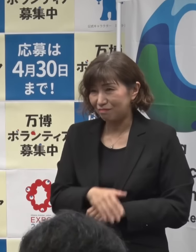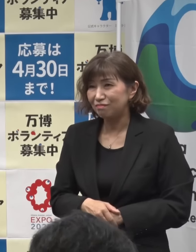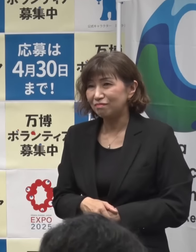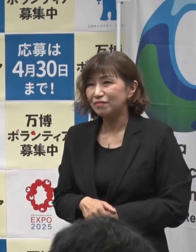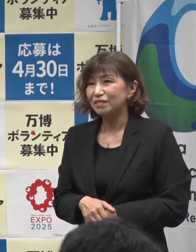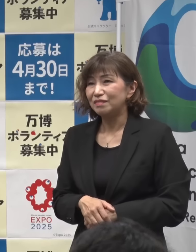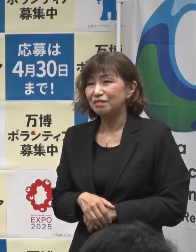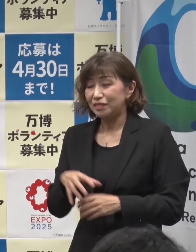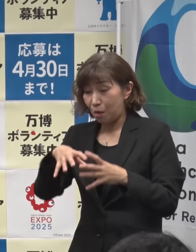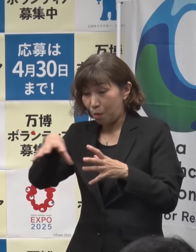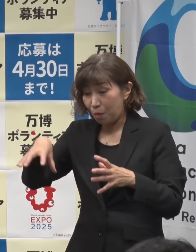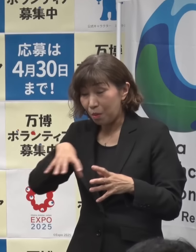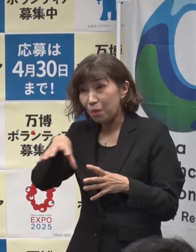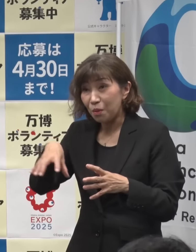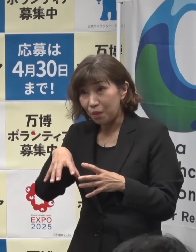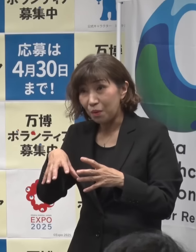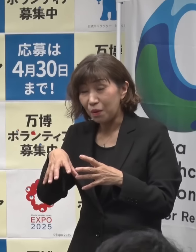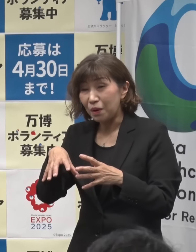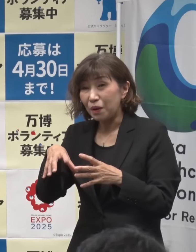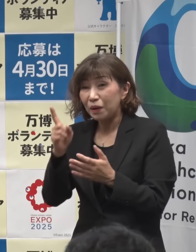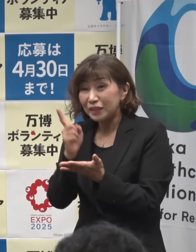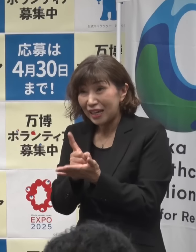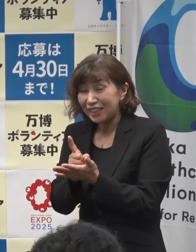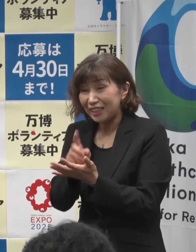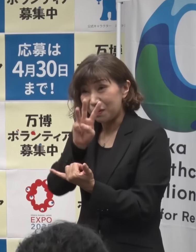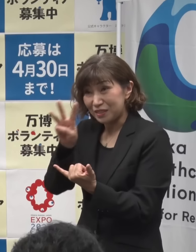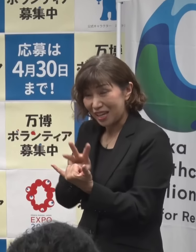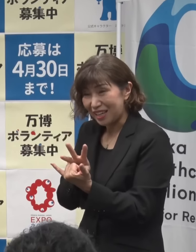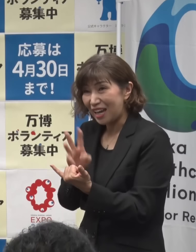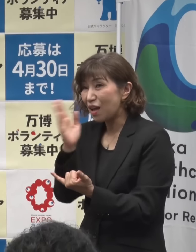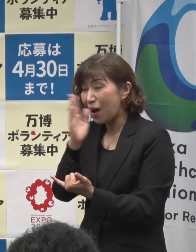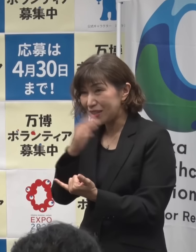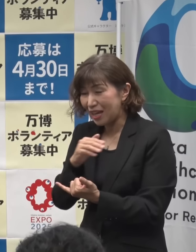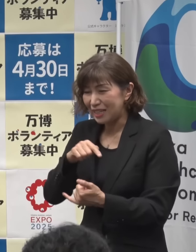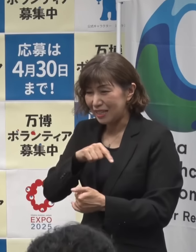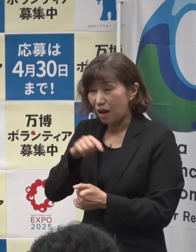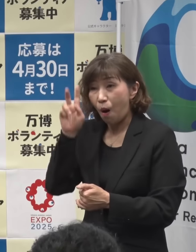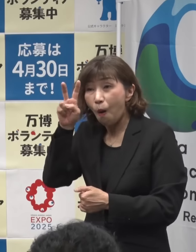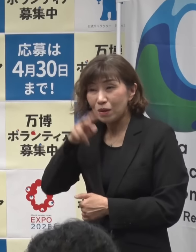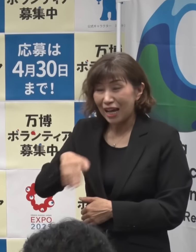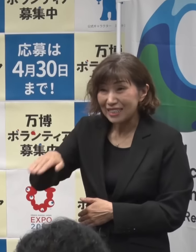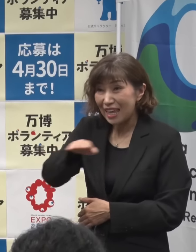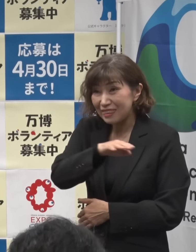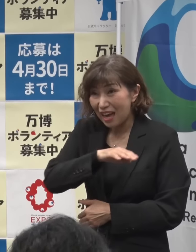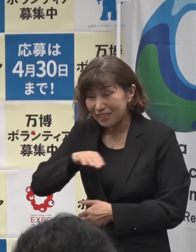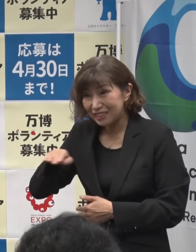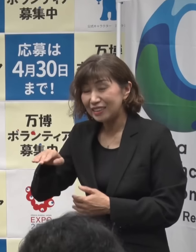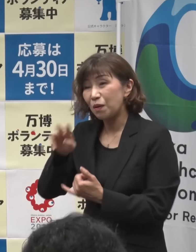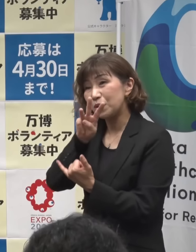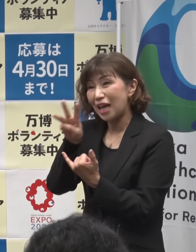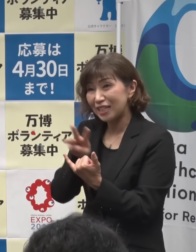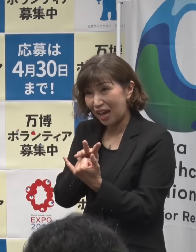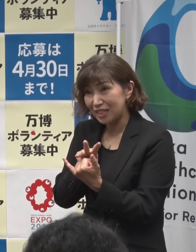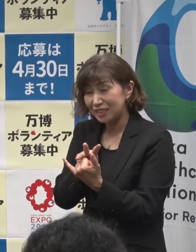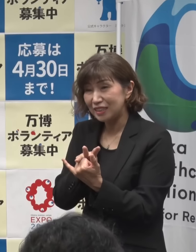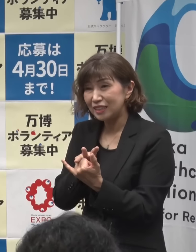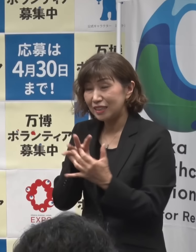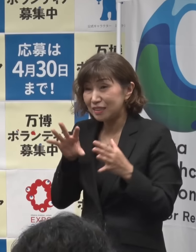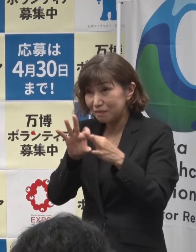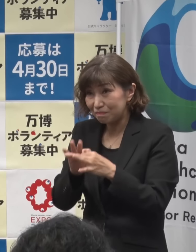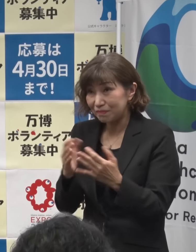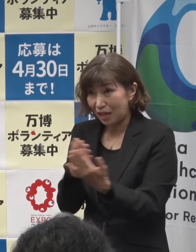島だけが被災することはありえないので、全体としてやっぱり被災するから大阪全体の被災計画になるというふうに思います。